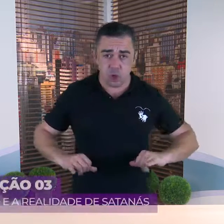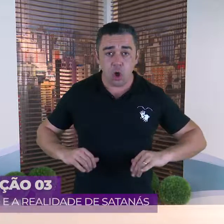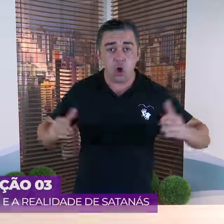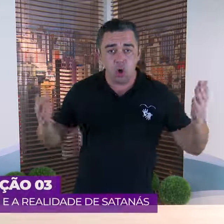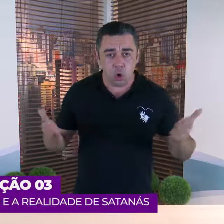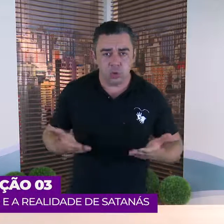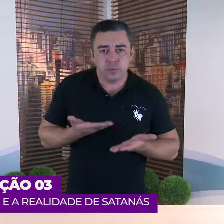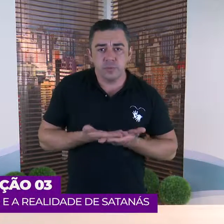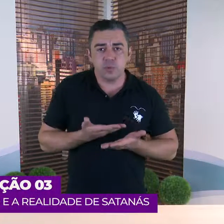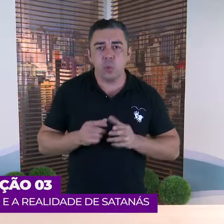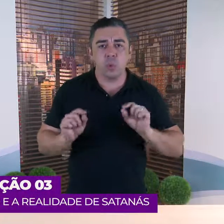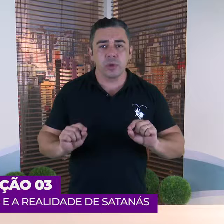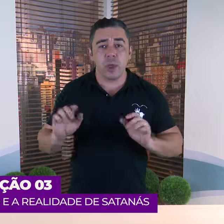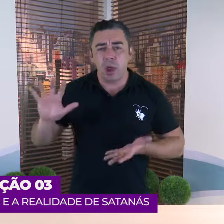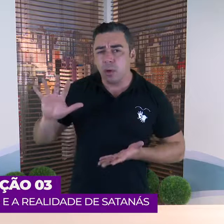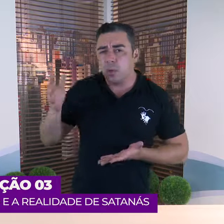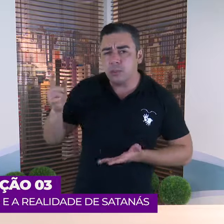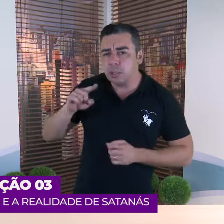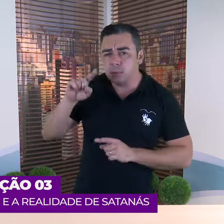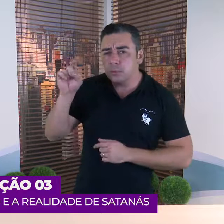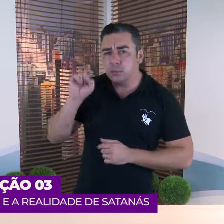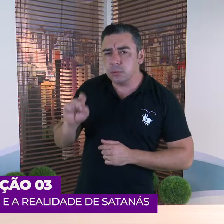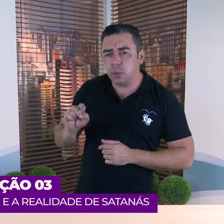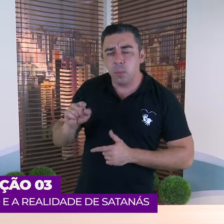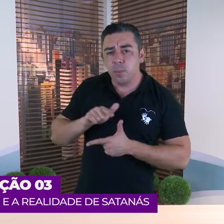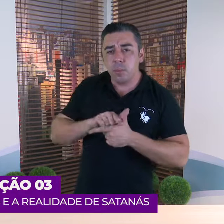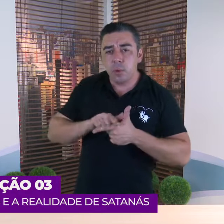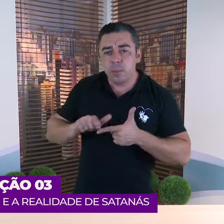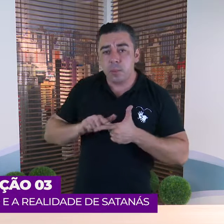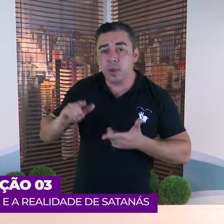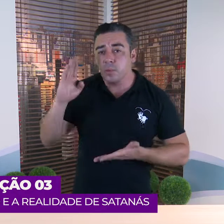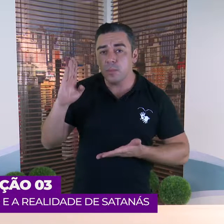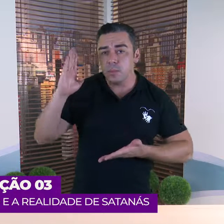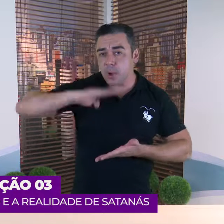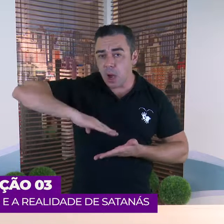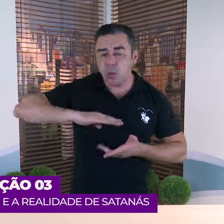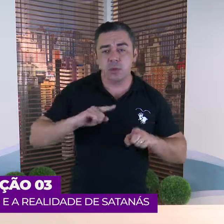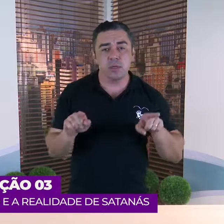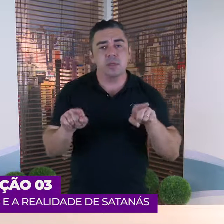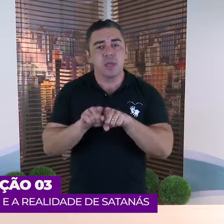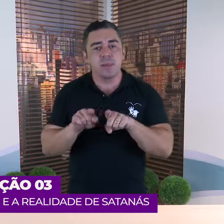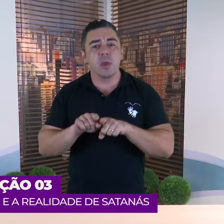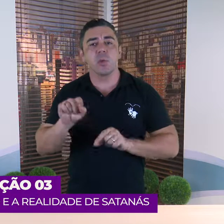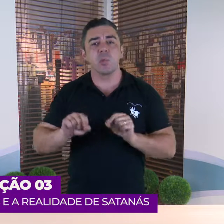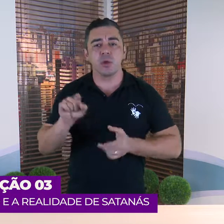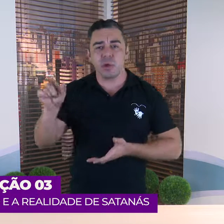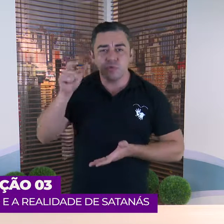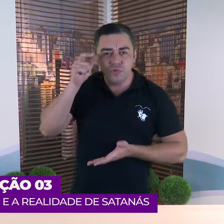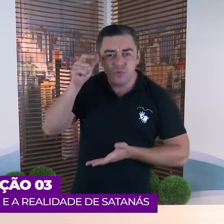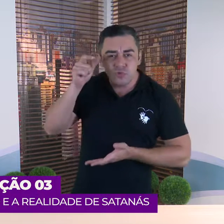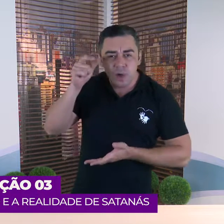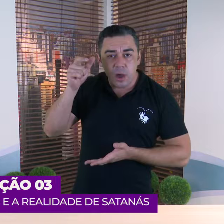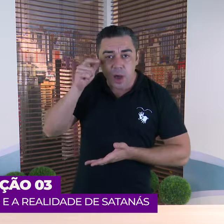hoje estudaremos sobre o enigma e o problema do mal e também sobre a realidade de